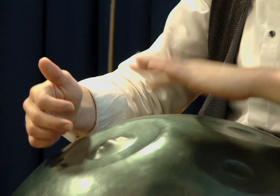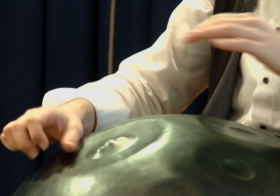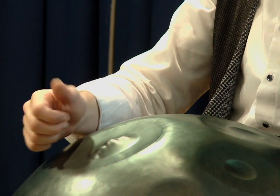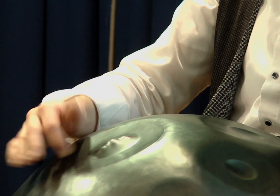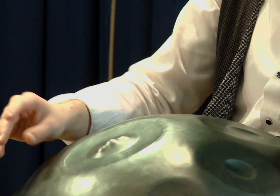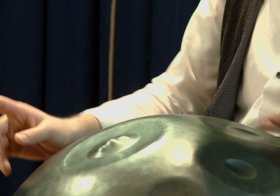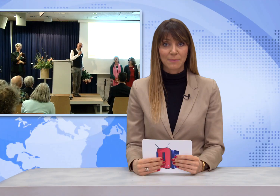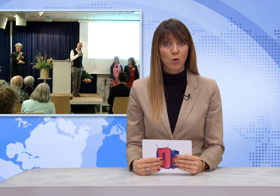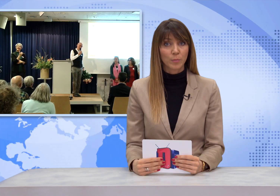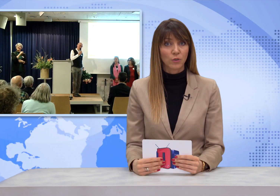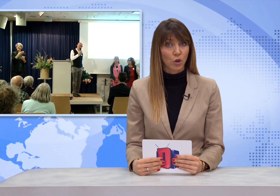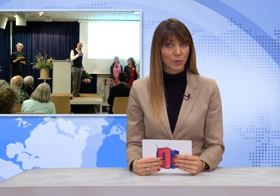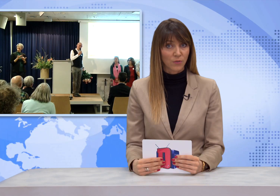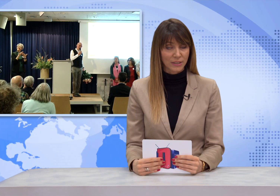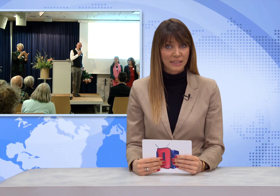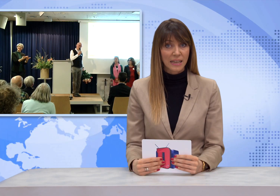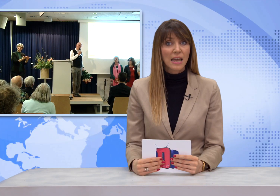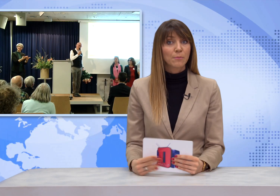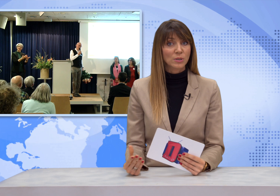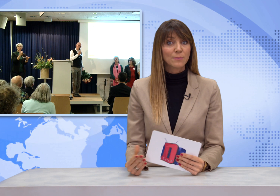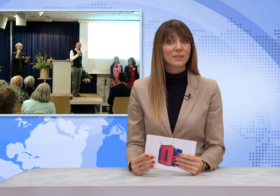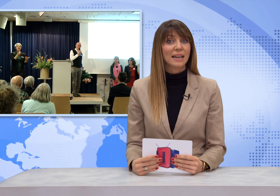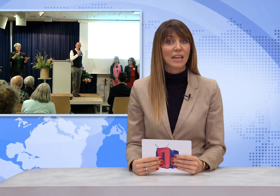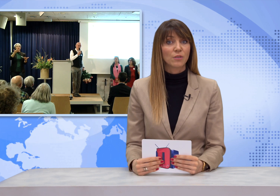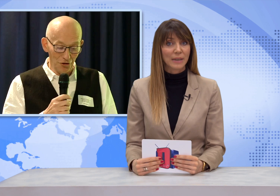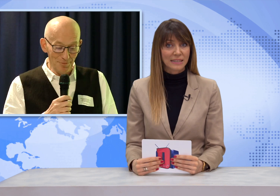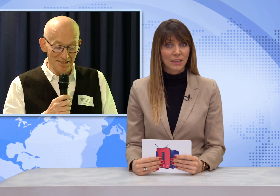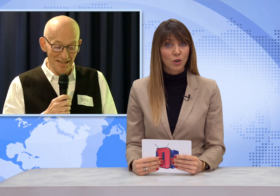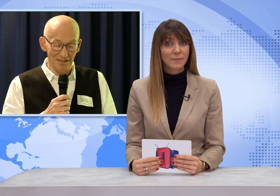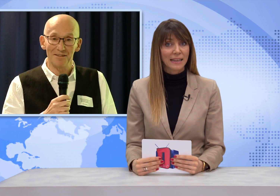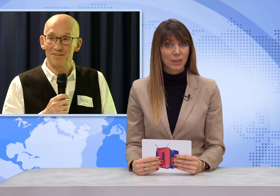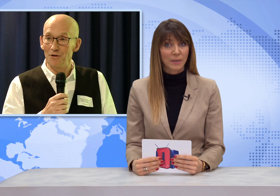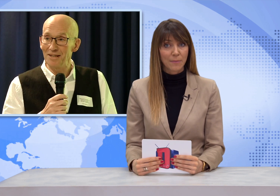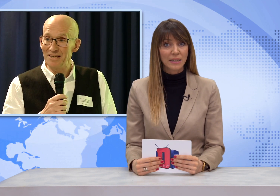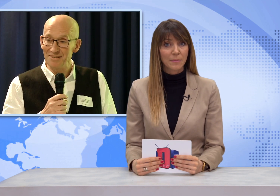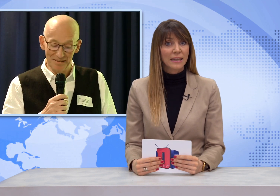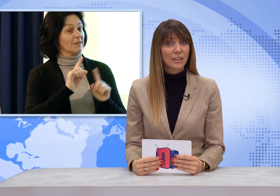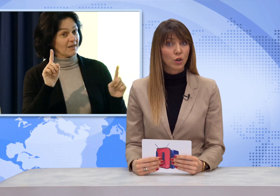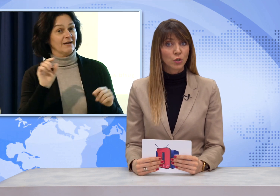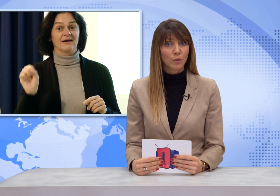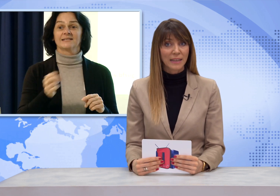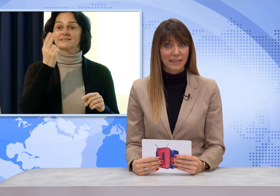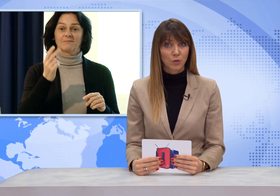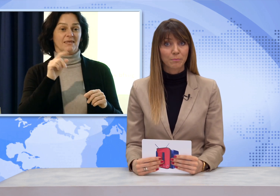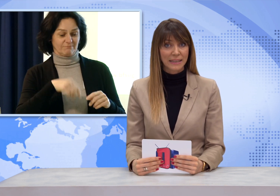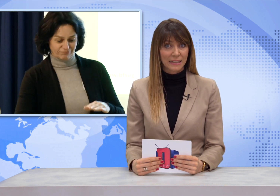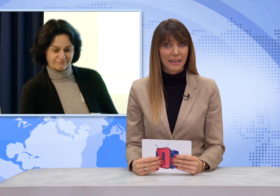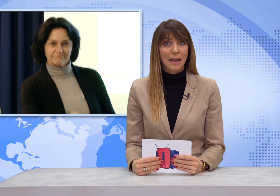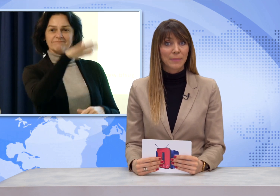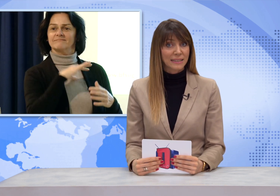sa predstavnicima Upravnog odbora fondacije, posebno sa njegovim predsednikom Danielom Heberlijem i doktorkom Tatjanom Bingeli,